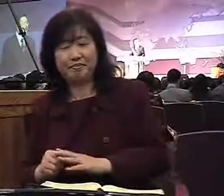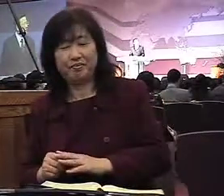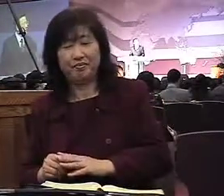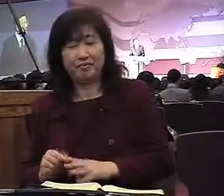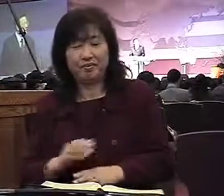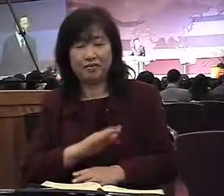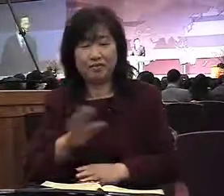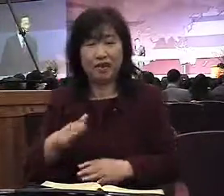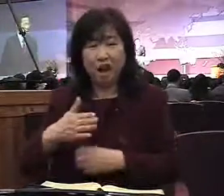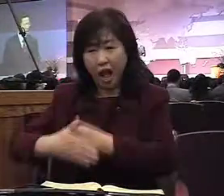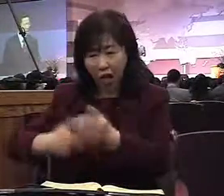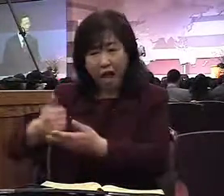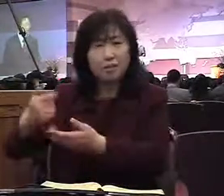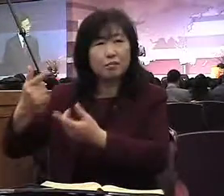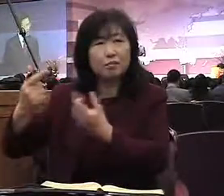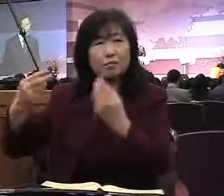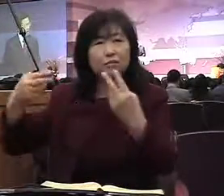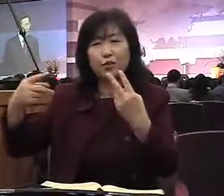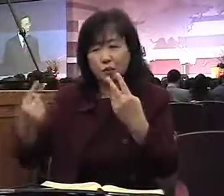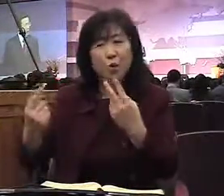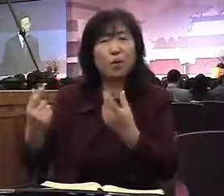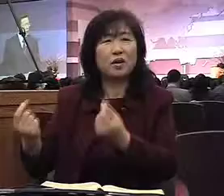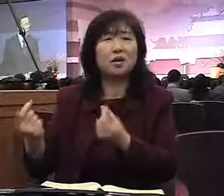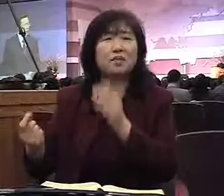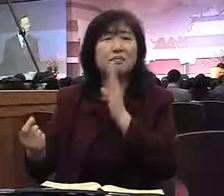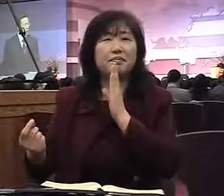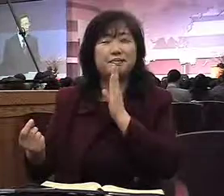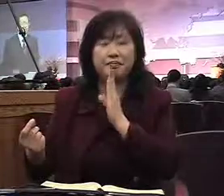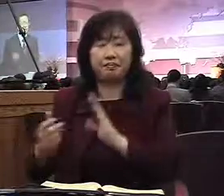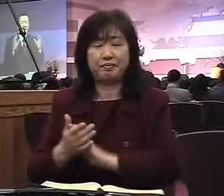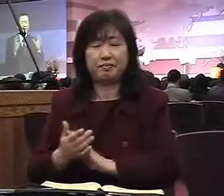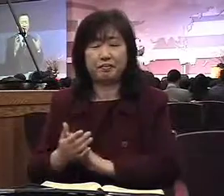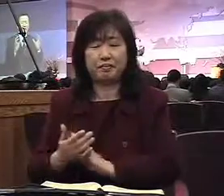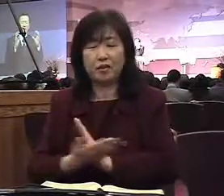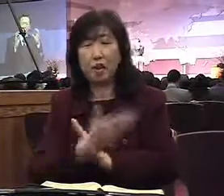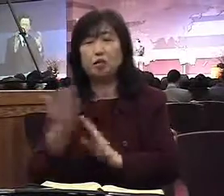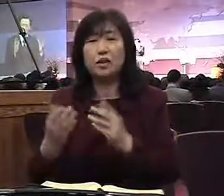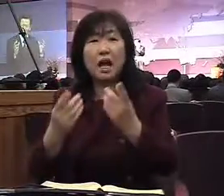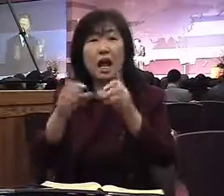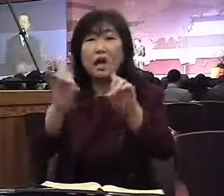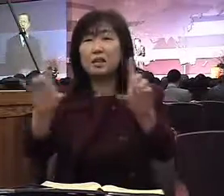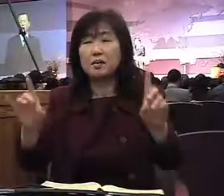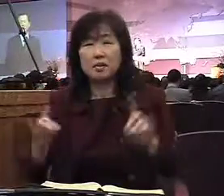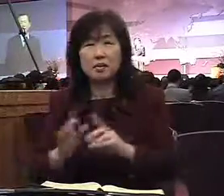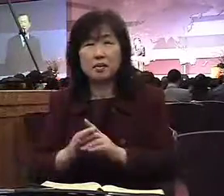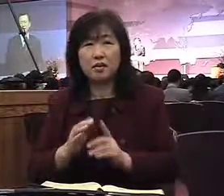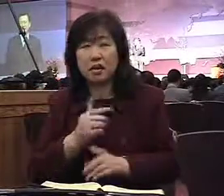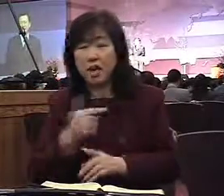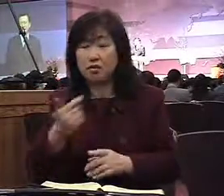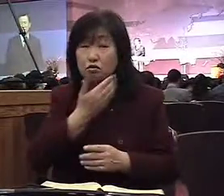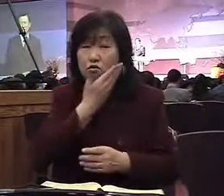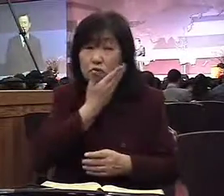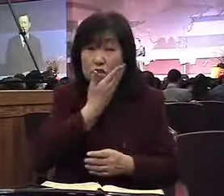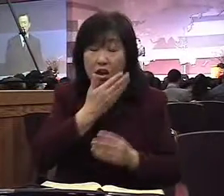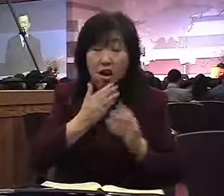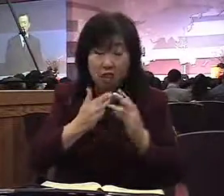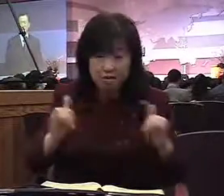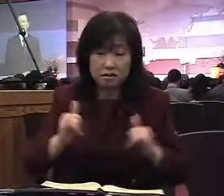여러분요, 우리 하나님도 그렇습니다. 하나님도 여러분 한 사람 한 사람이 얼마나 귀하지.